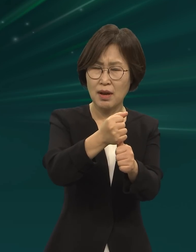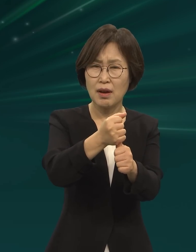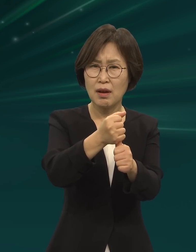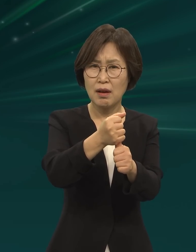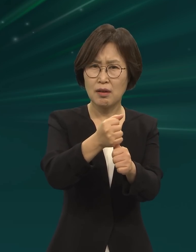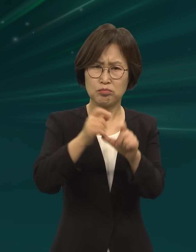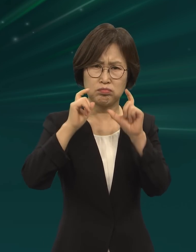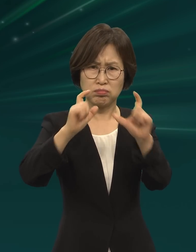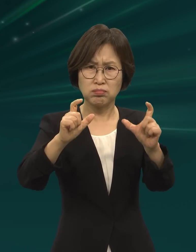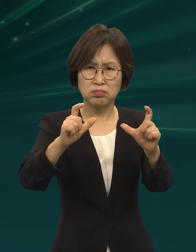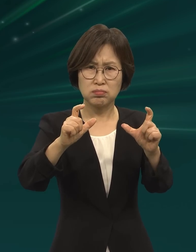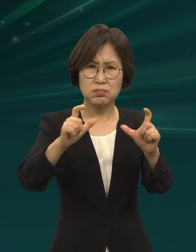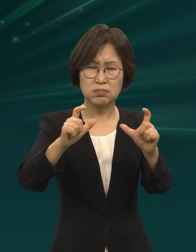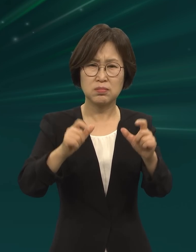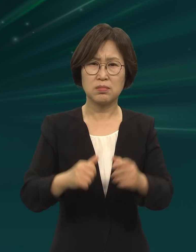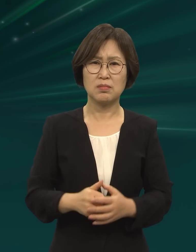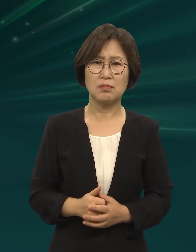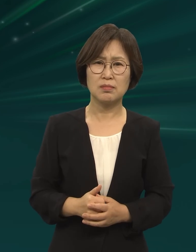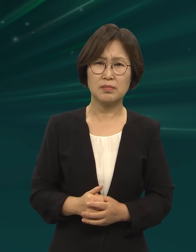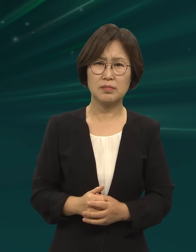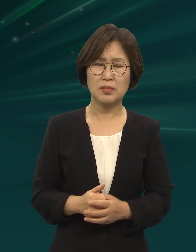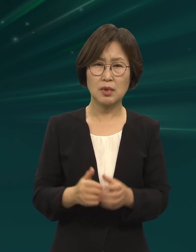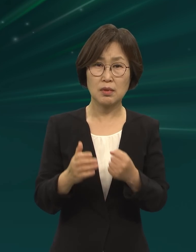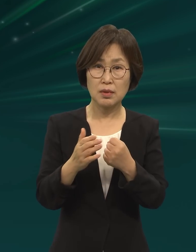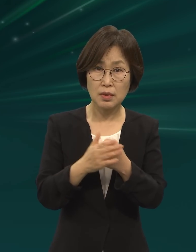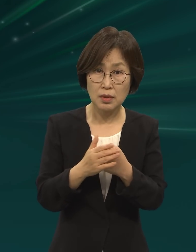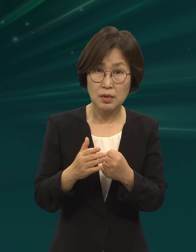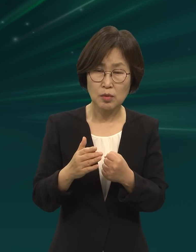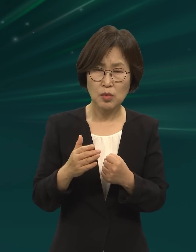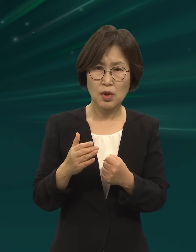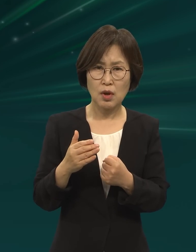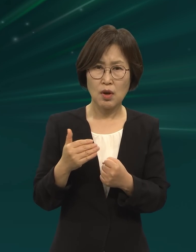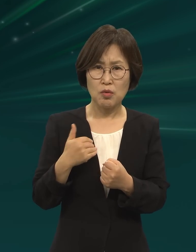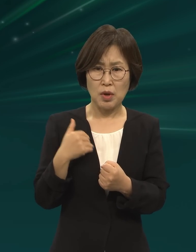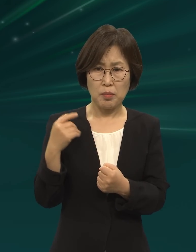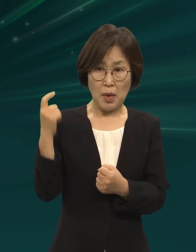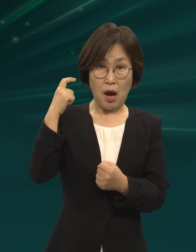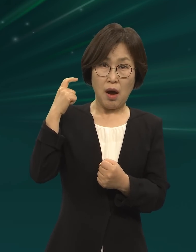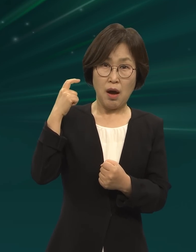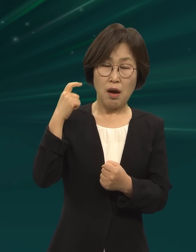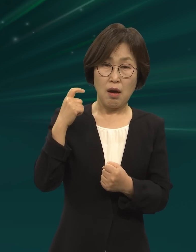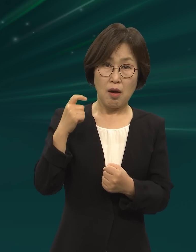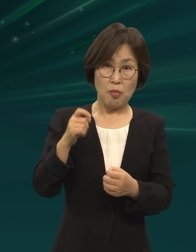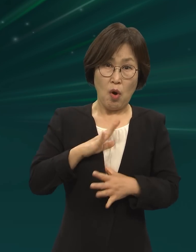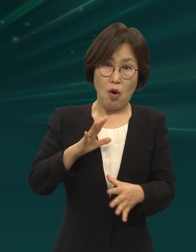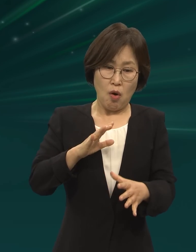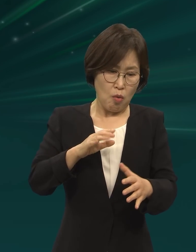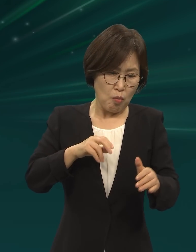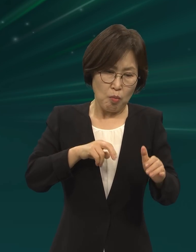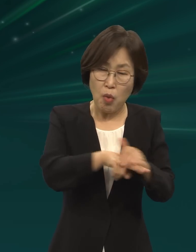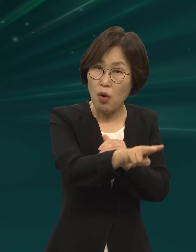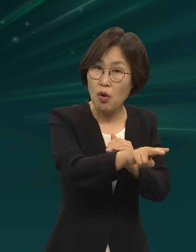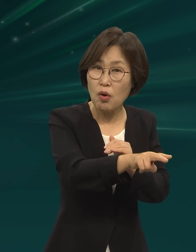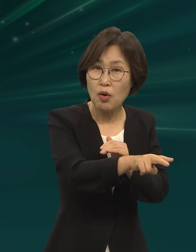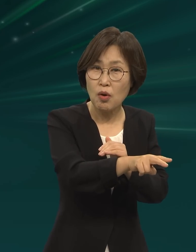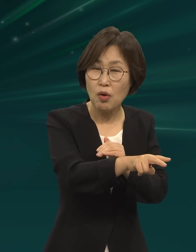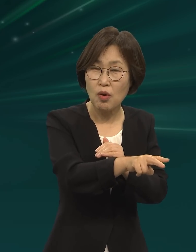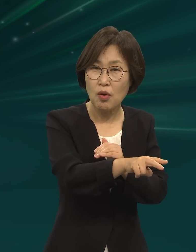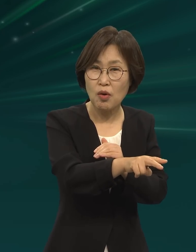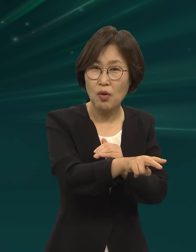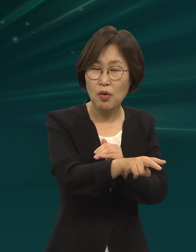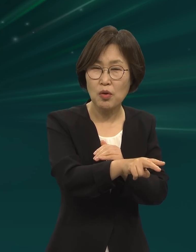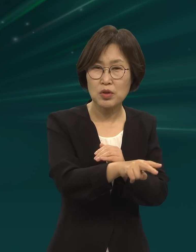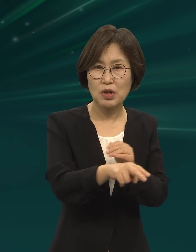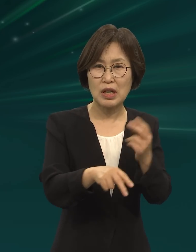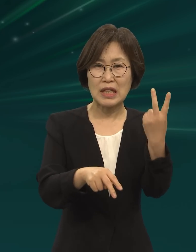넣으라고 이렇게 소문 나왔습니다. 그래서 우리가 들어가지고 저는 도망갔어요. 그리고 2주 동안 제